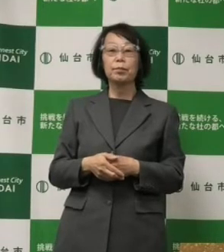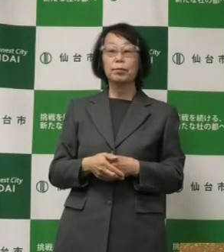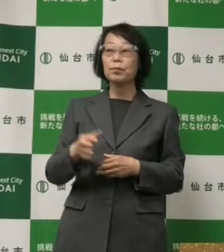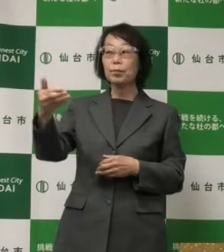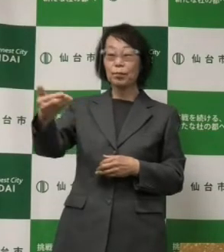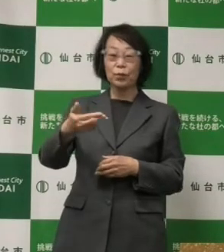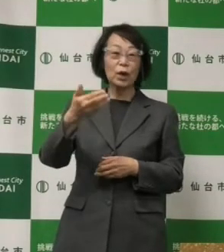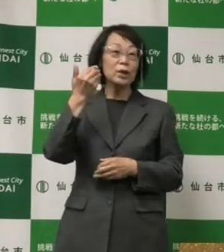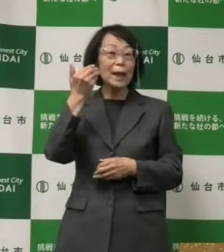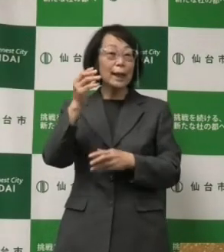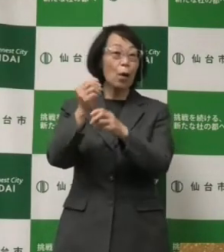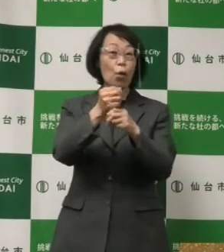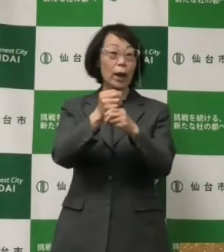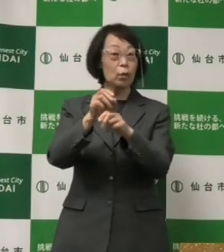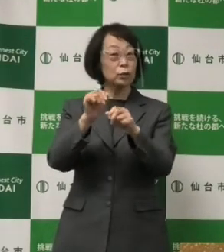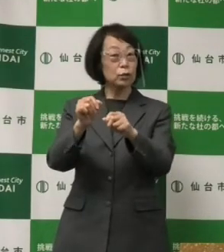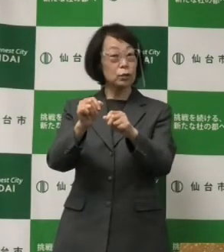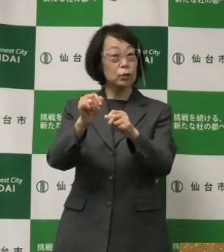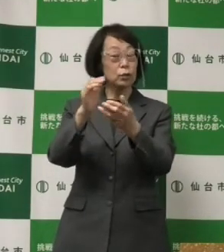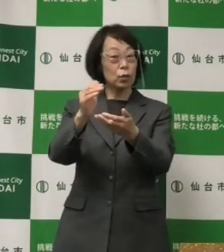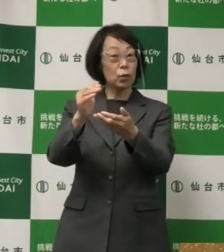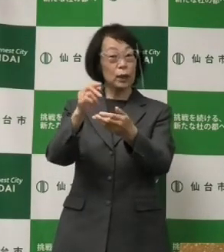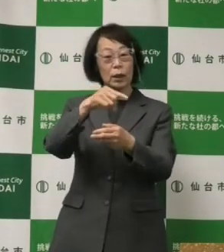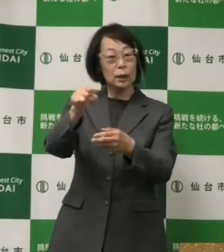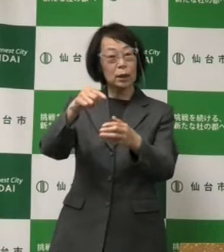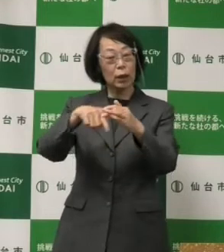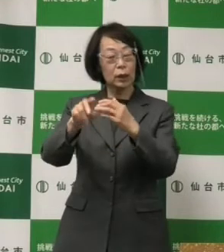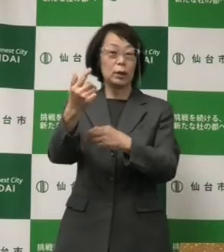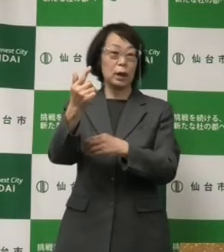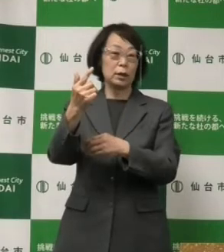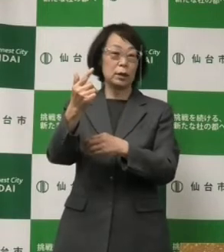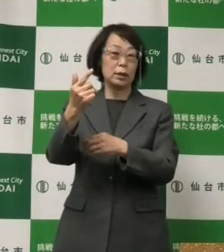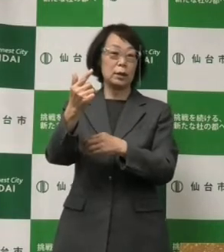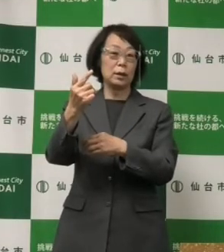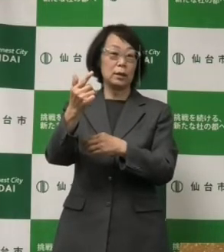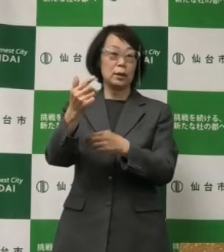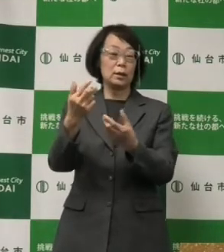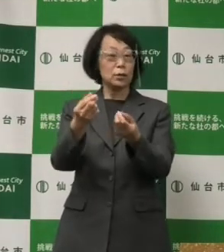誰か応援するという桜井さんを応援するということで言ったわけではないということですか。